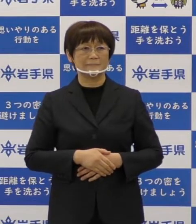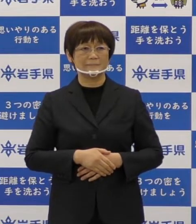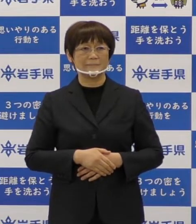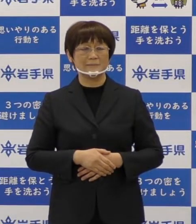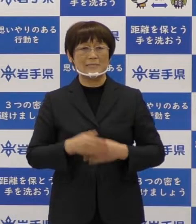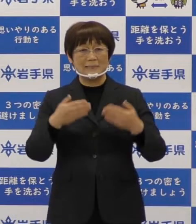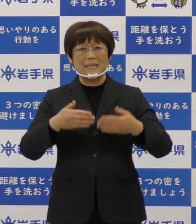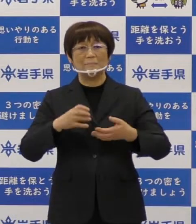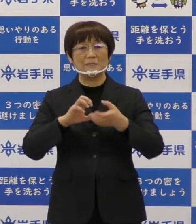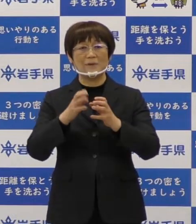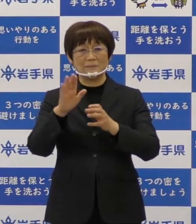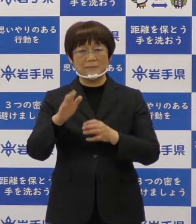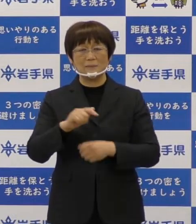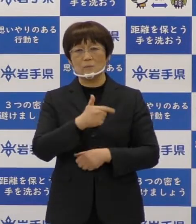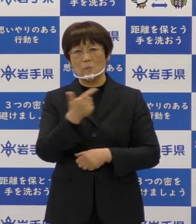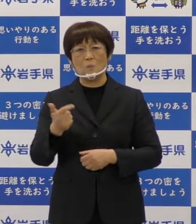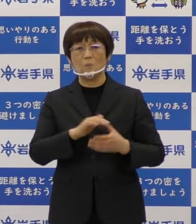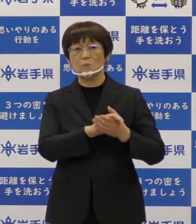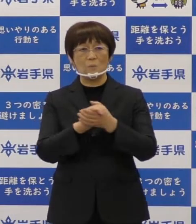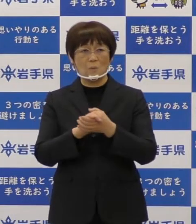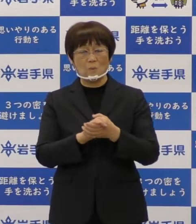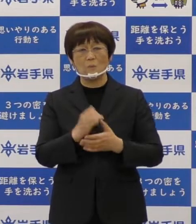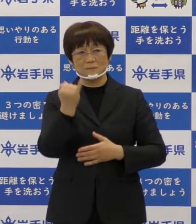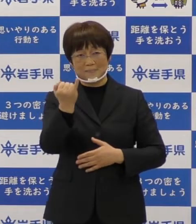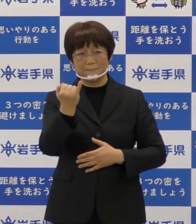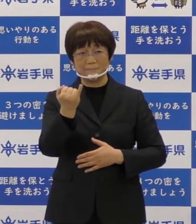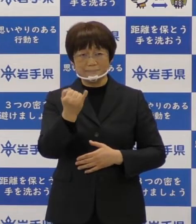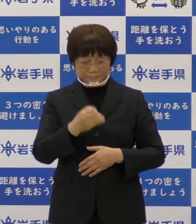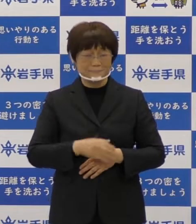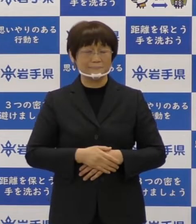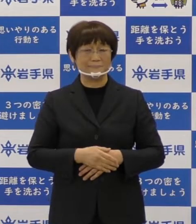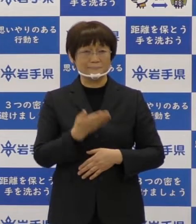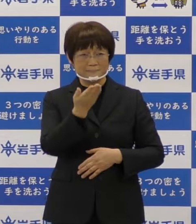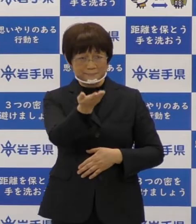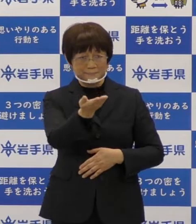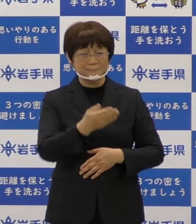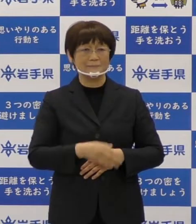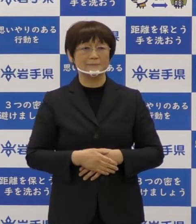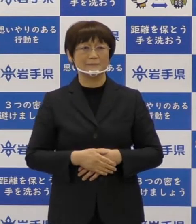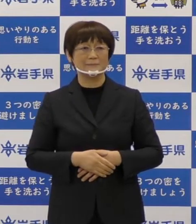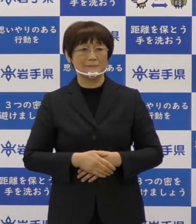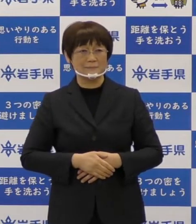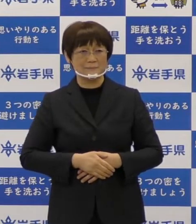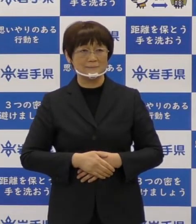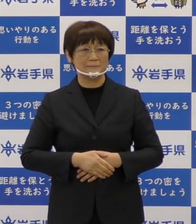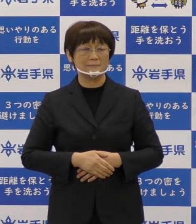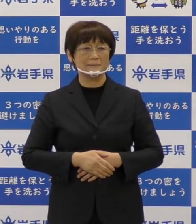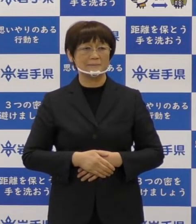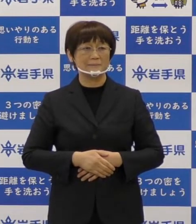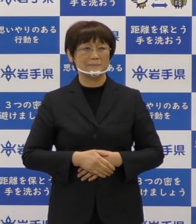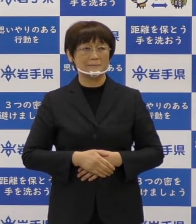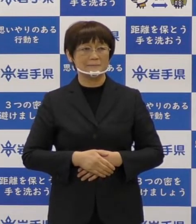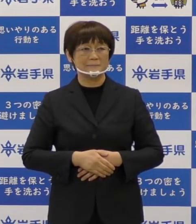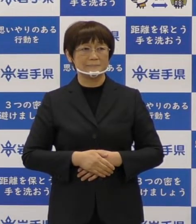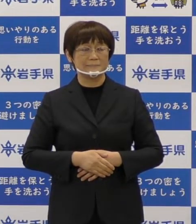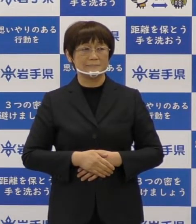テレビ岩手大友遥記者。 よろしくお願いします。 県警記者クラブからの県議でございます。